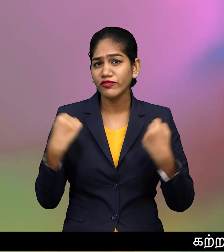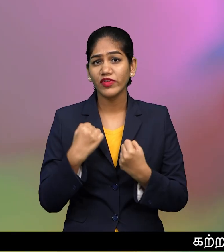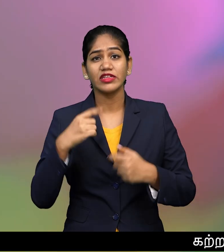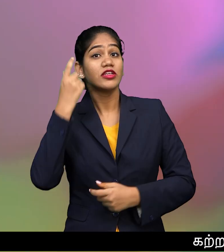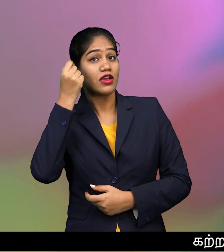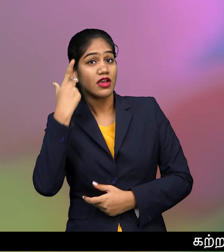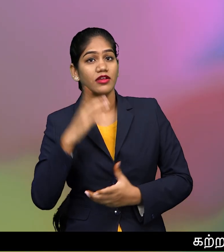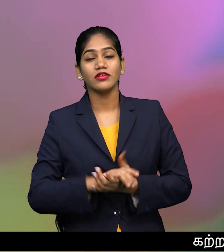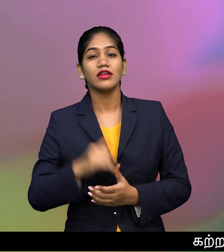கற்றுக்கொள்வீர்கள்.